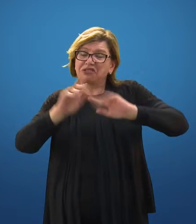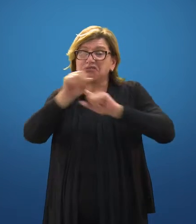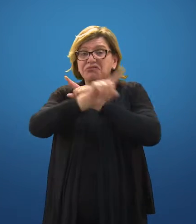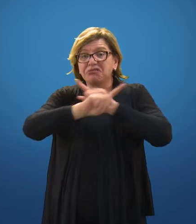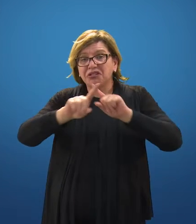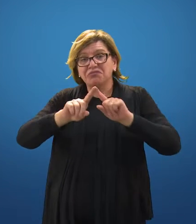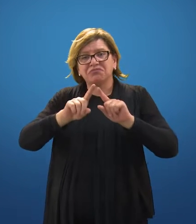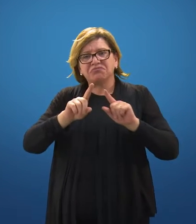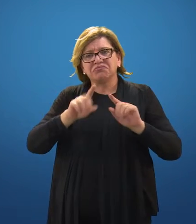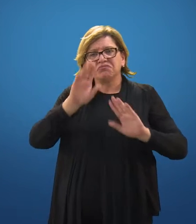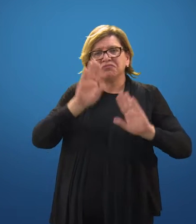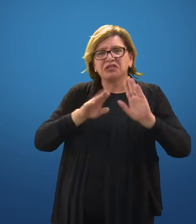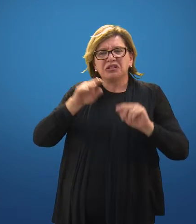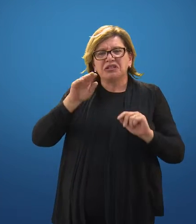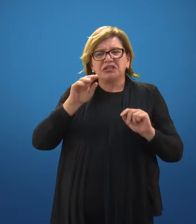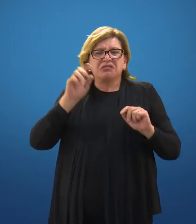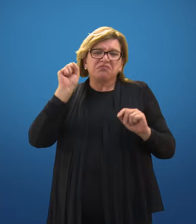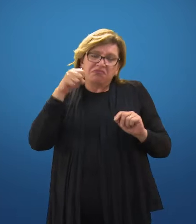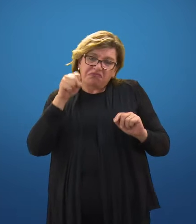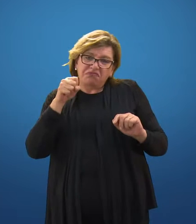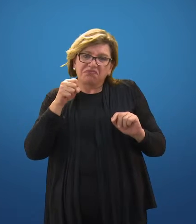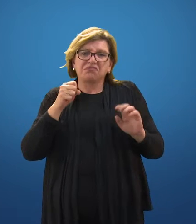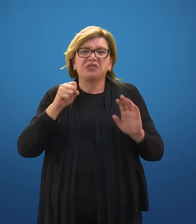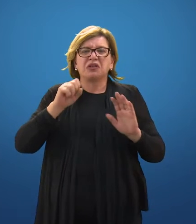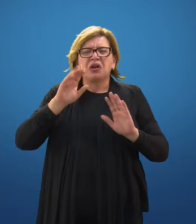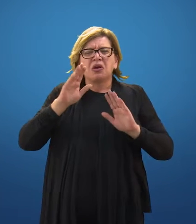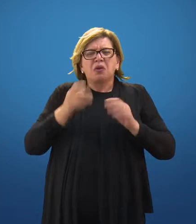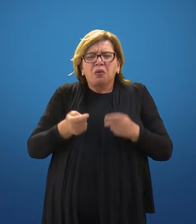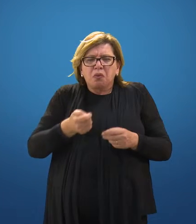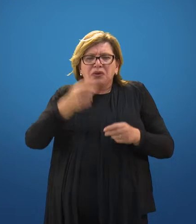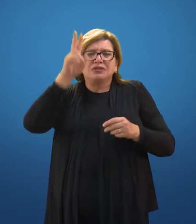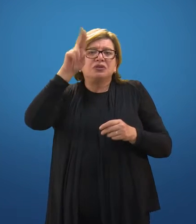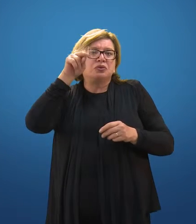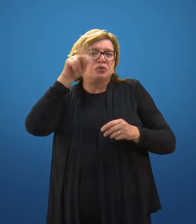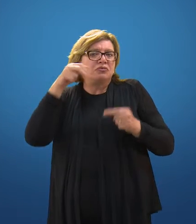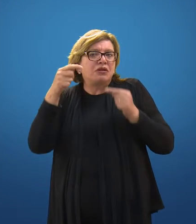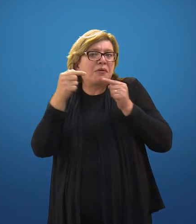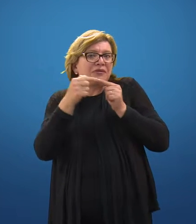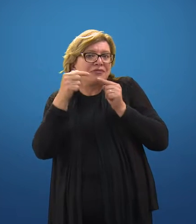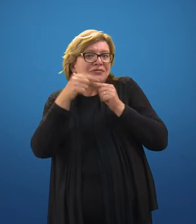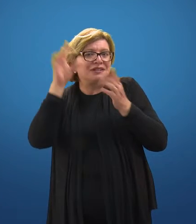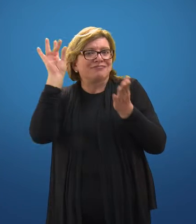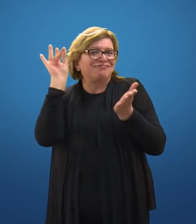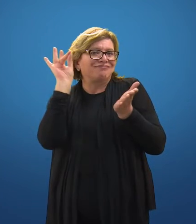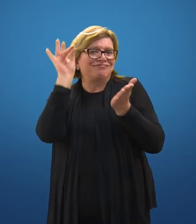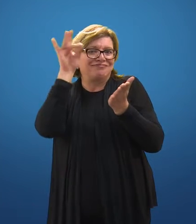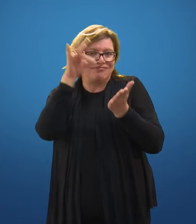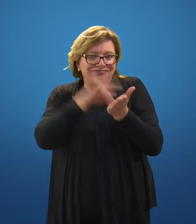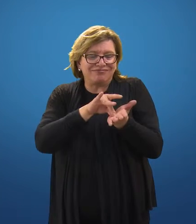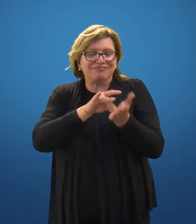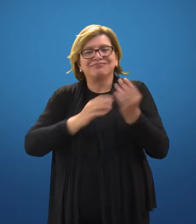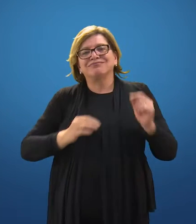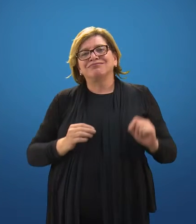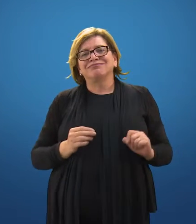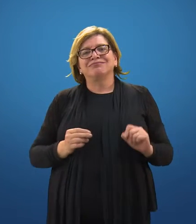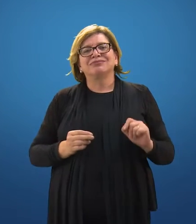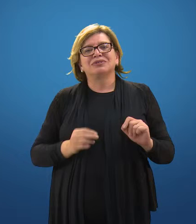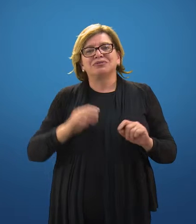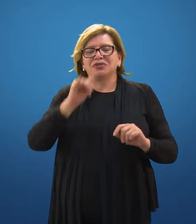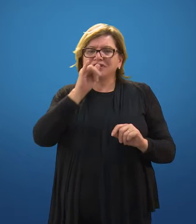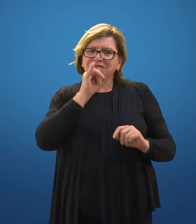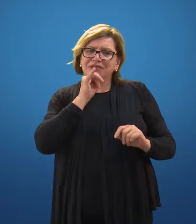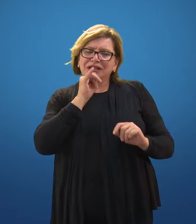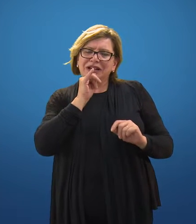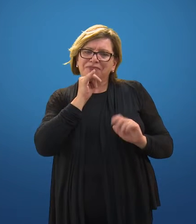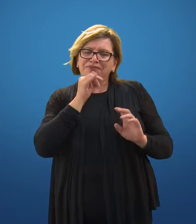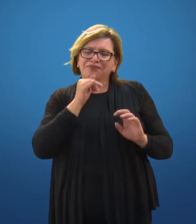contrário, quase nunca corresponde à realidade. Mas como isso, professor? Vou explicar para vocês. Vamos